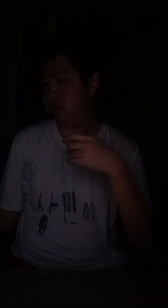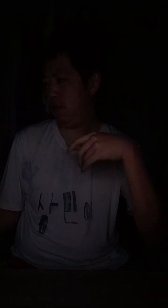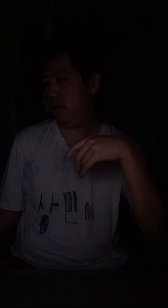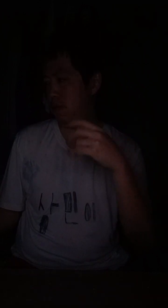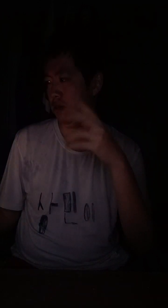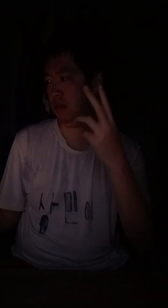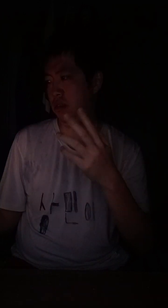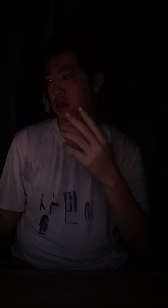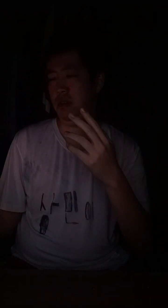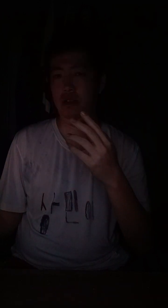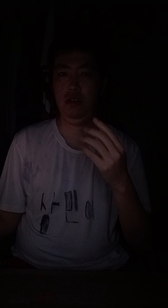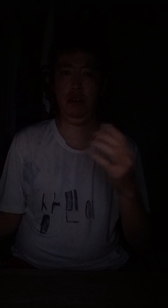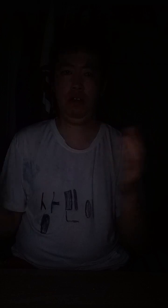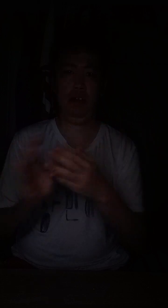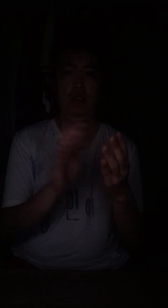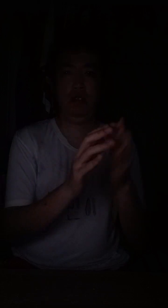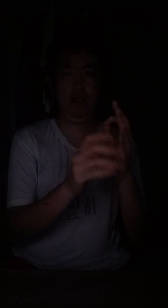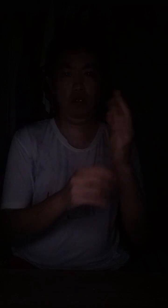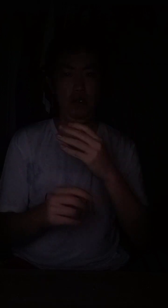14명 체포 명단을 직접 불러줬다고 말했습니다.